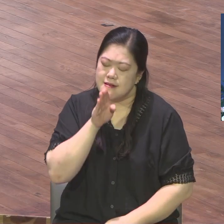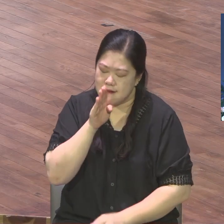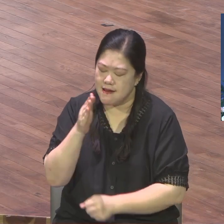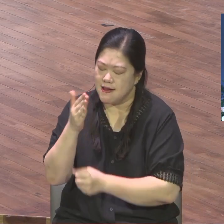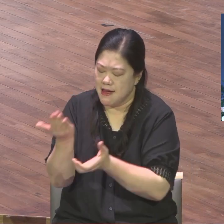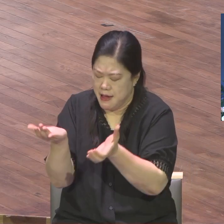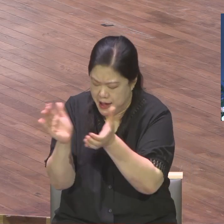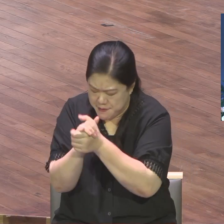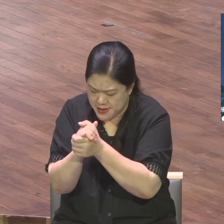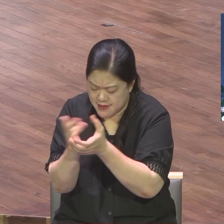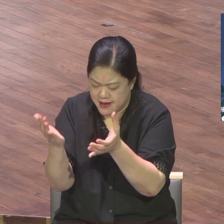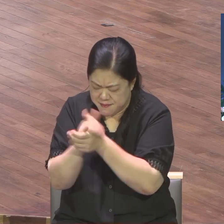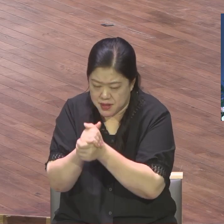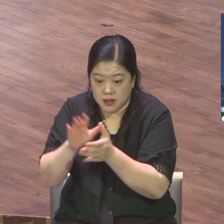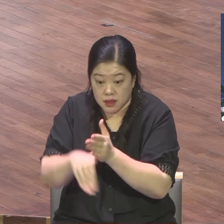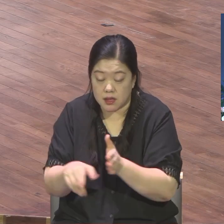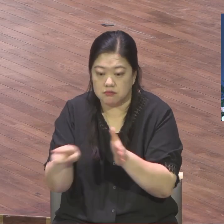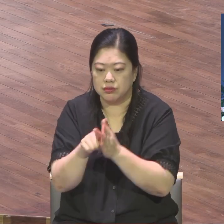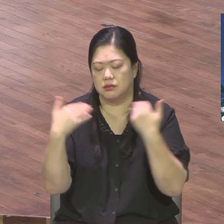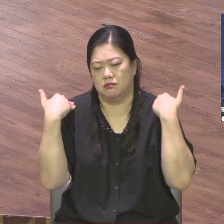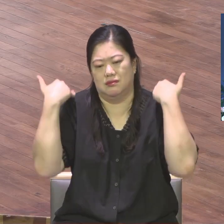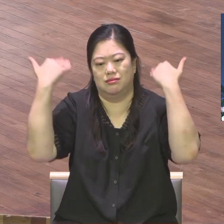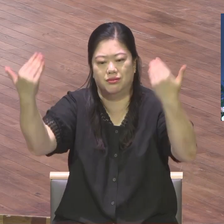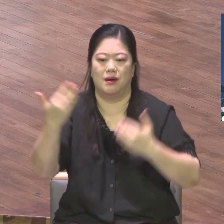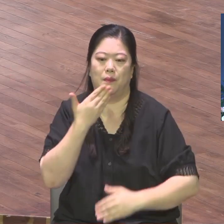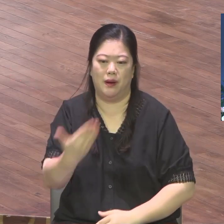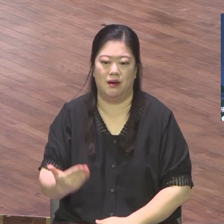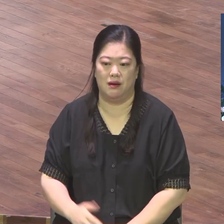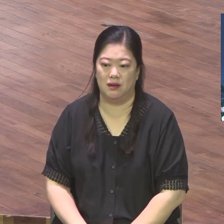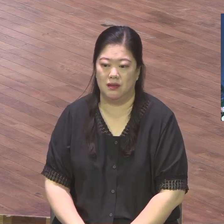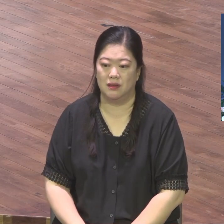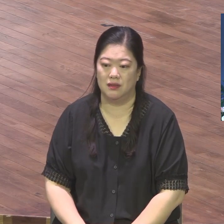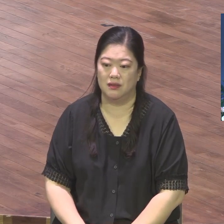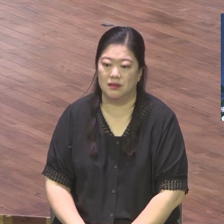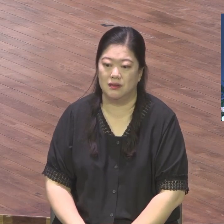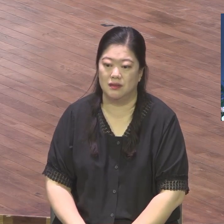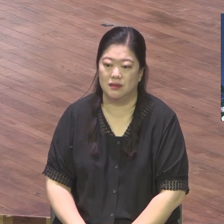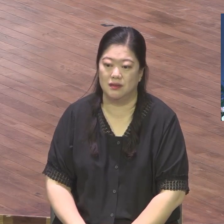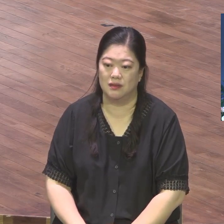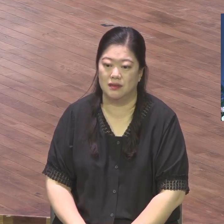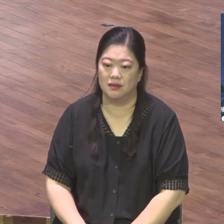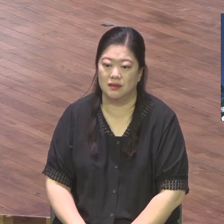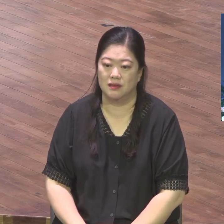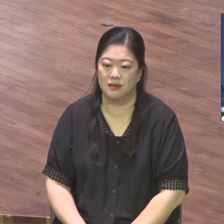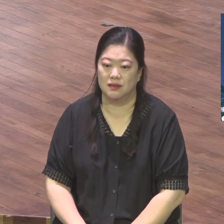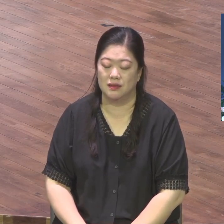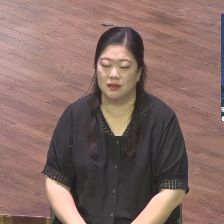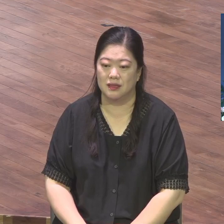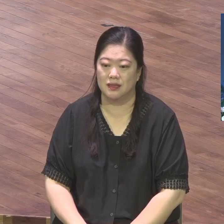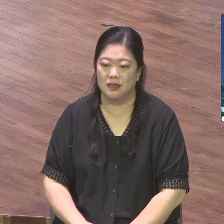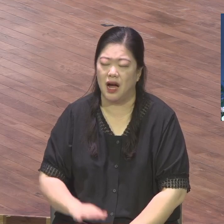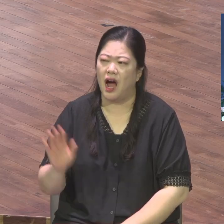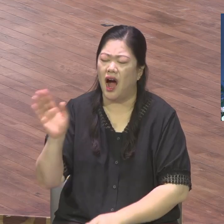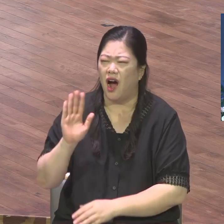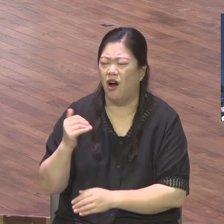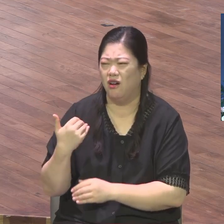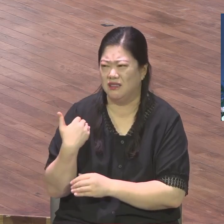한대요. 안 믿는 게 완악한 거라니까요. 말씀을 안 믿는 것이 완악. 완악한 성격이 나빠서 성격이 급해서